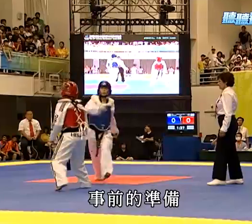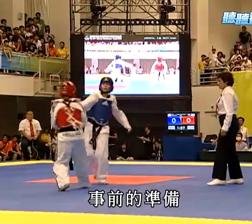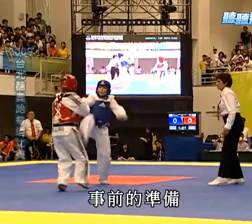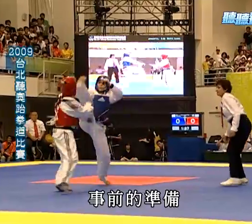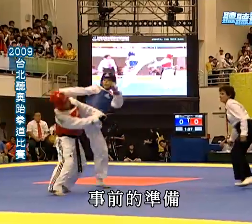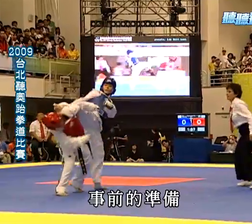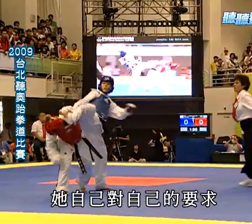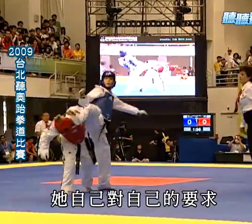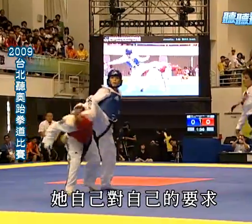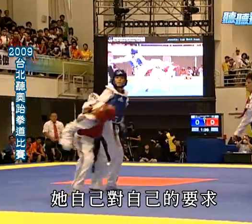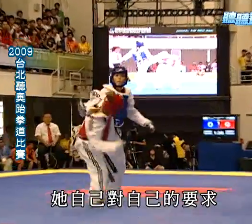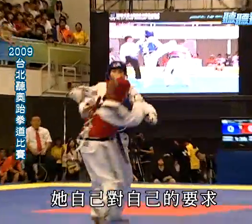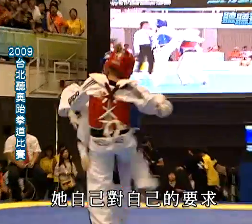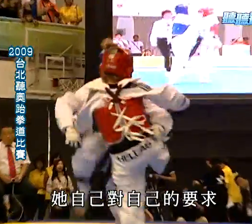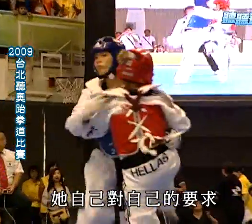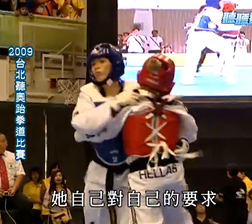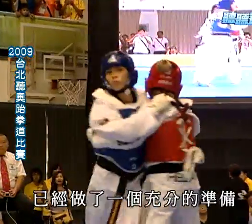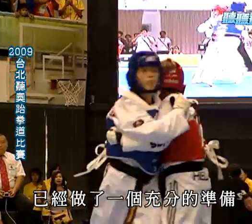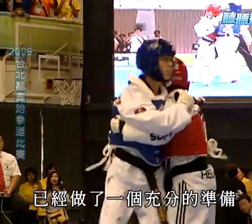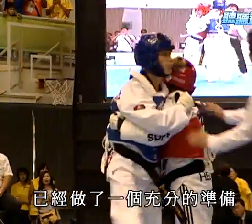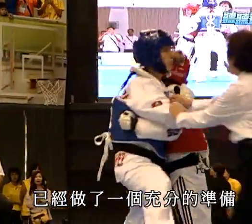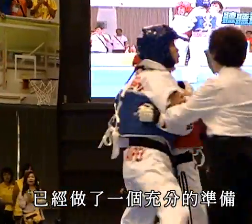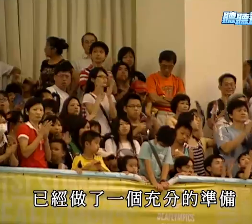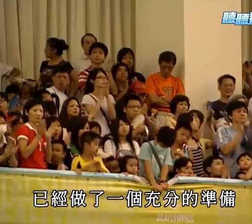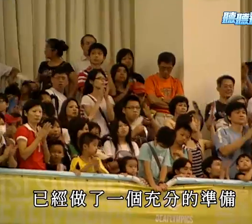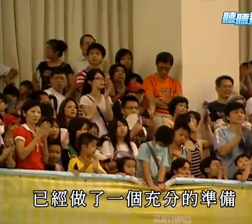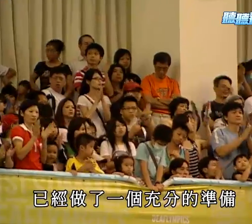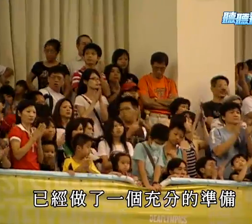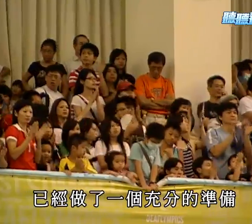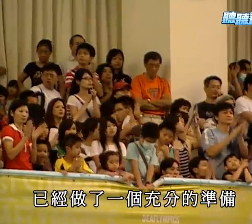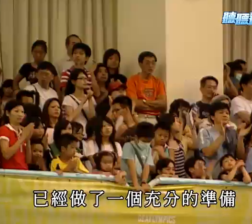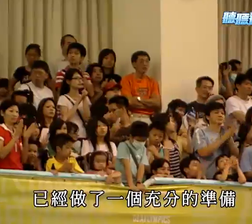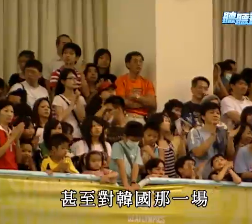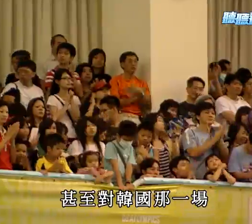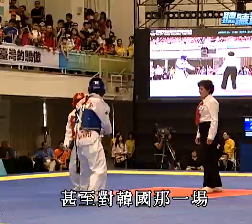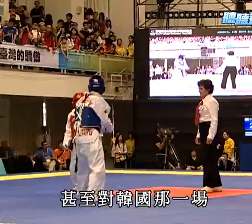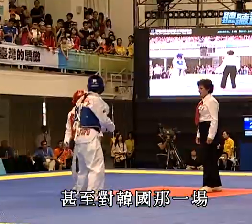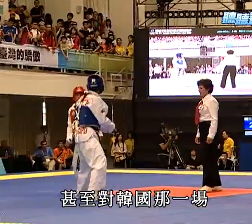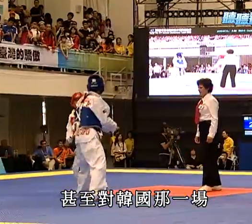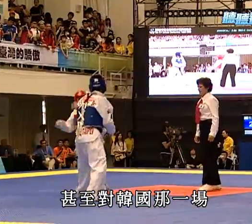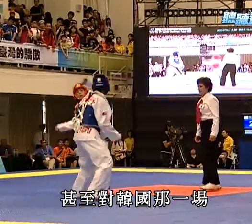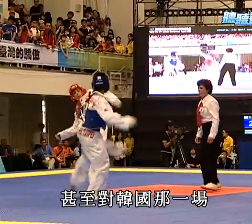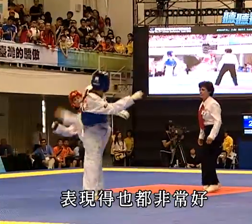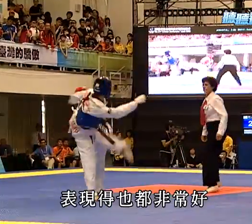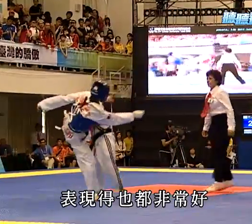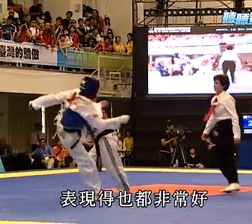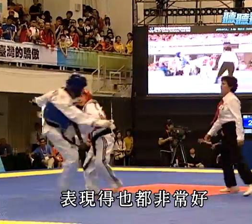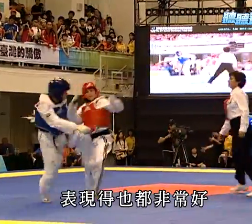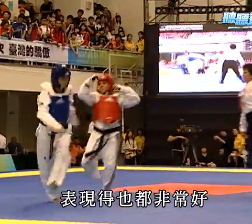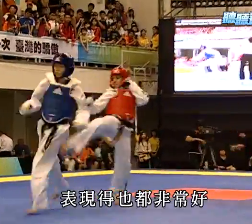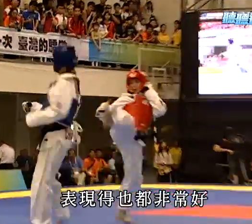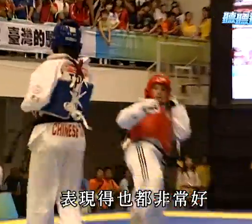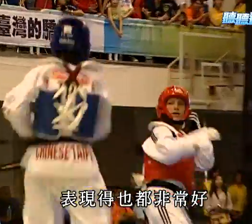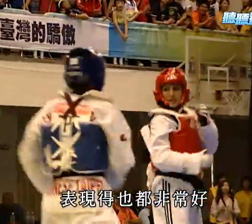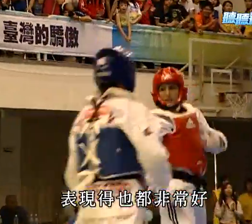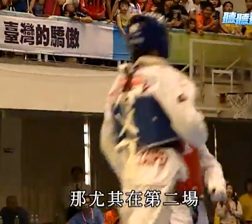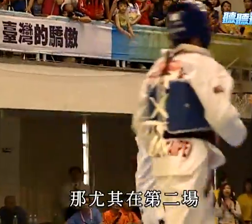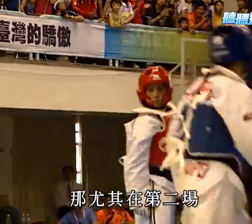备，他自己对自己的要求已经做了一个充分的准备，甚至对韩国那一场表现的也都非常好。那尤其在第二